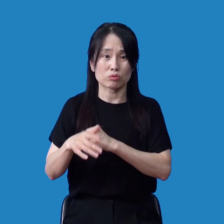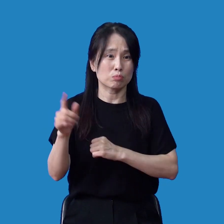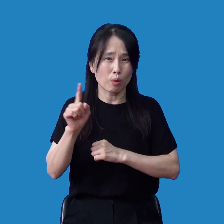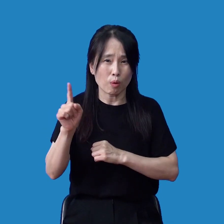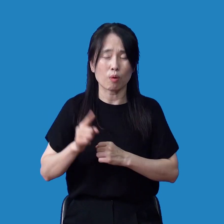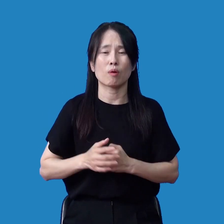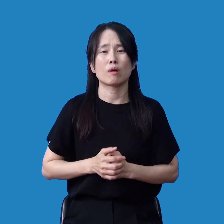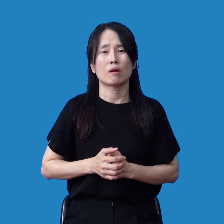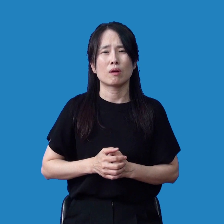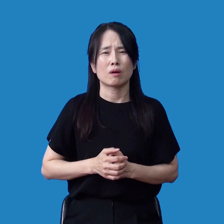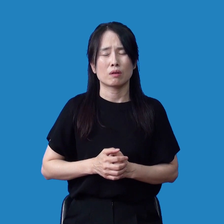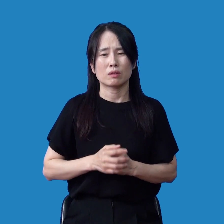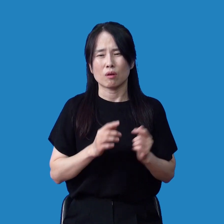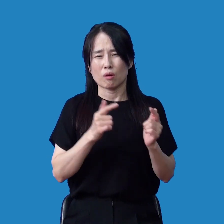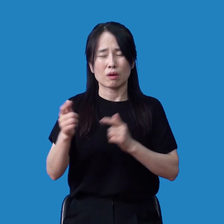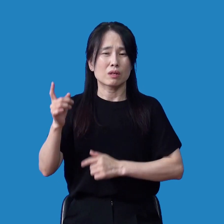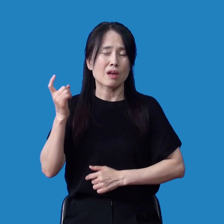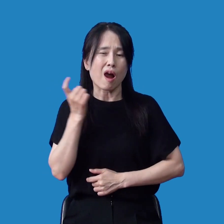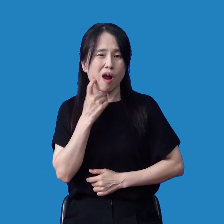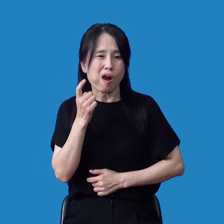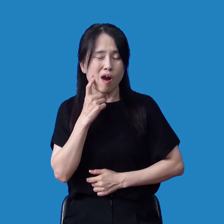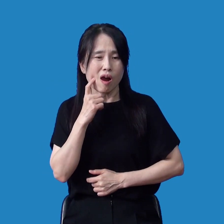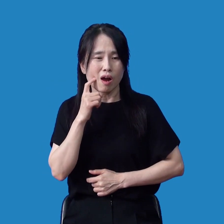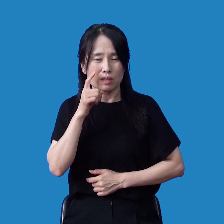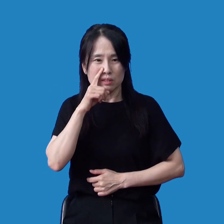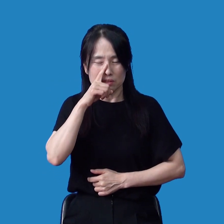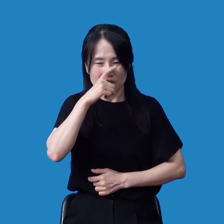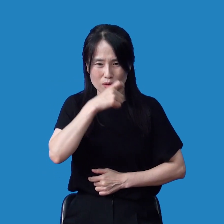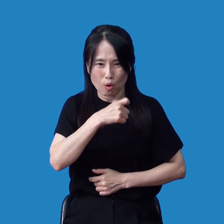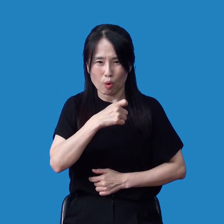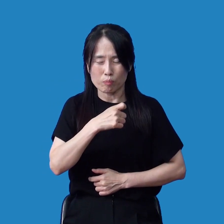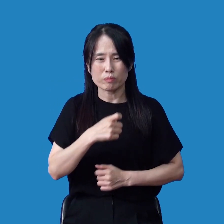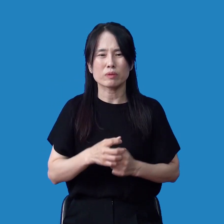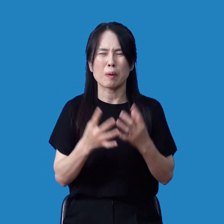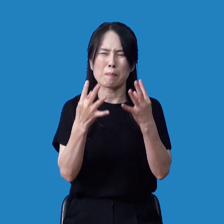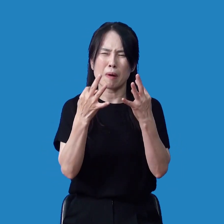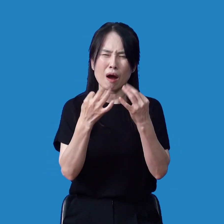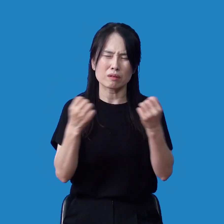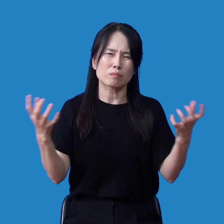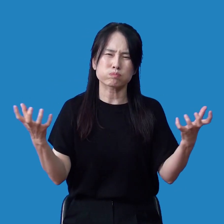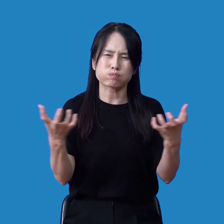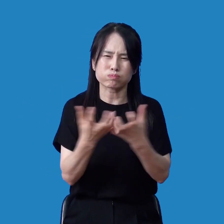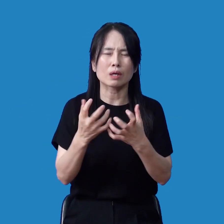불의와 거짓과 타락이 홍수처럼 밀려오는 그런 세상입니다.